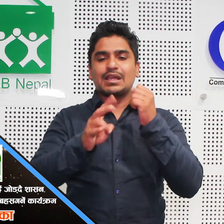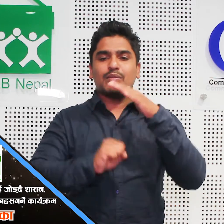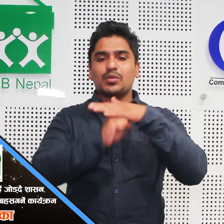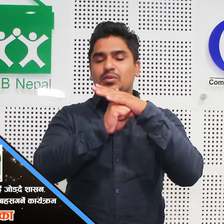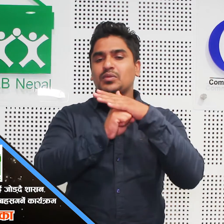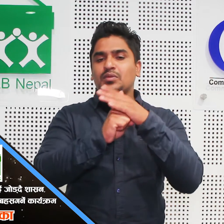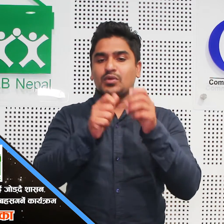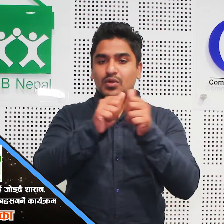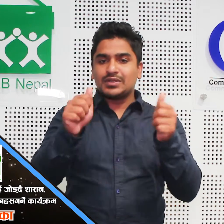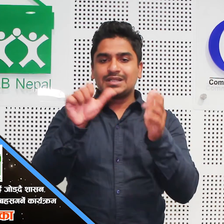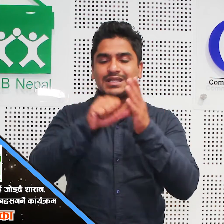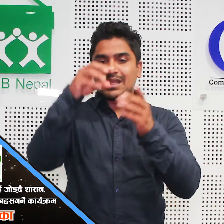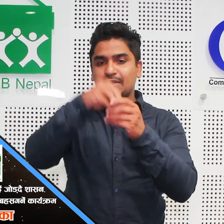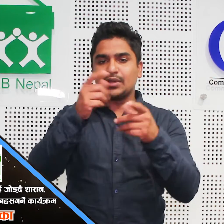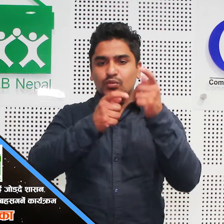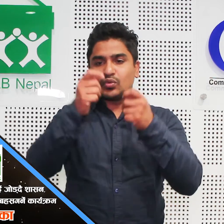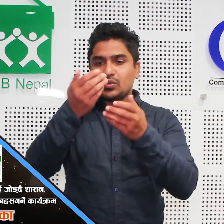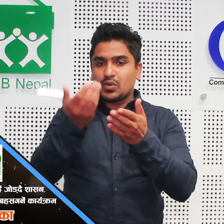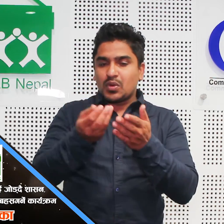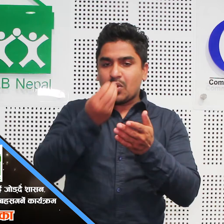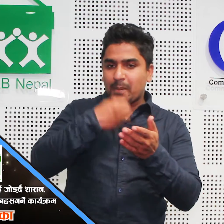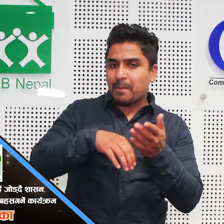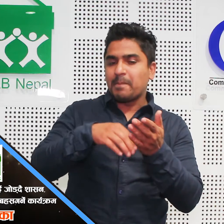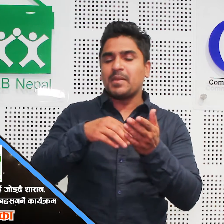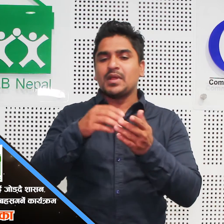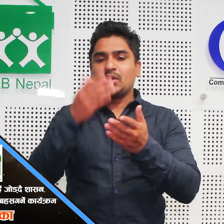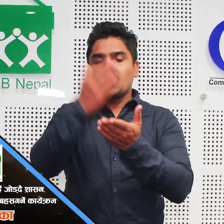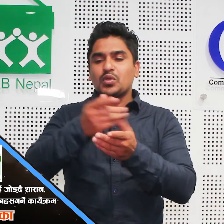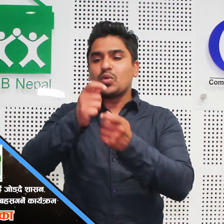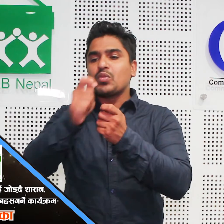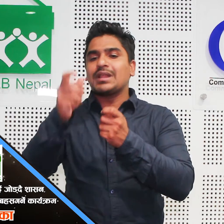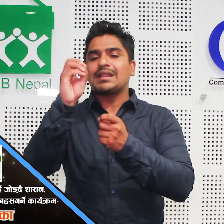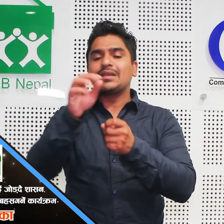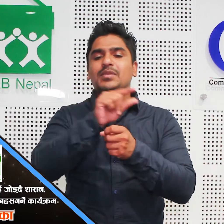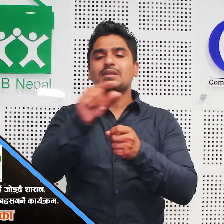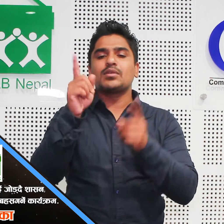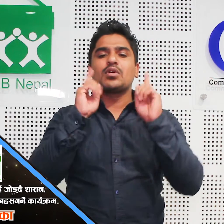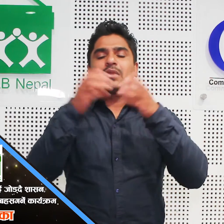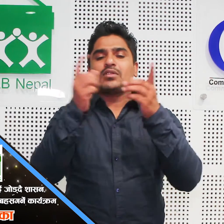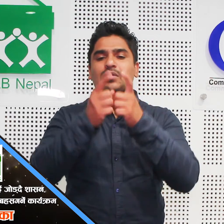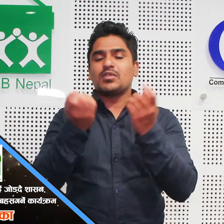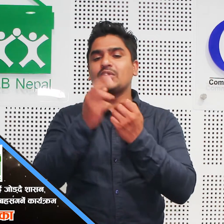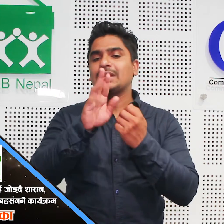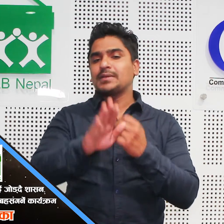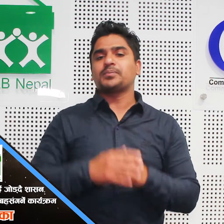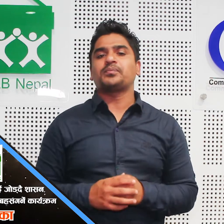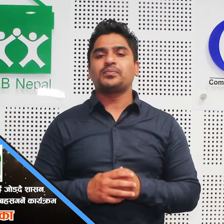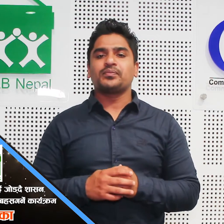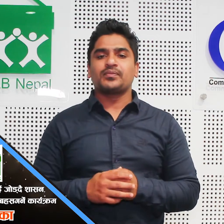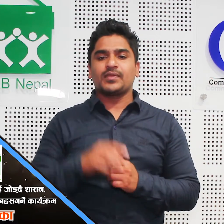अनुसार जिल्लाभित्रै दूधको खपत र रोकिएको भुक्तानी दिलाउने विषयमा नगरपालिकाले छलफल गरिरहेको छ। दुधलाई पोषण गर्न के